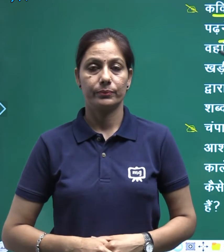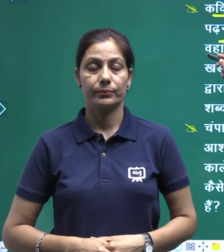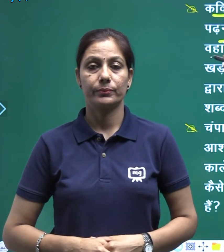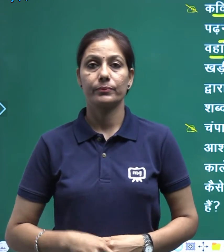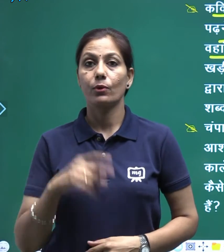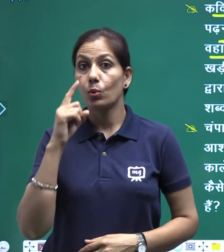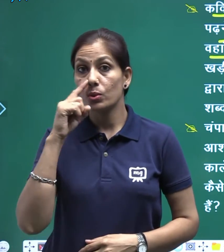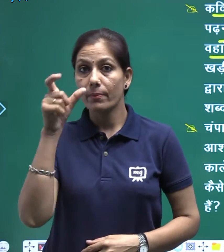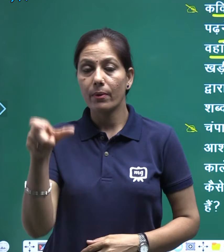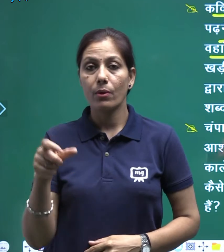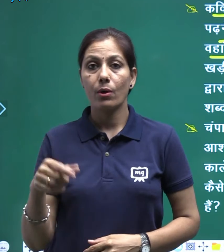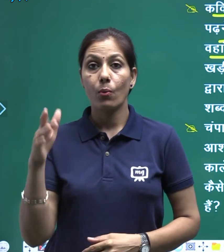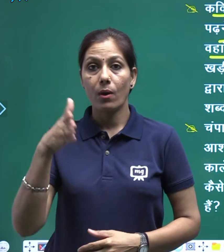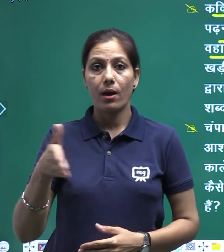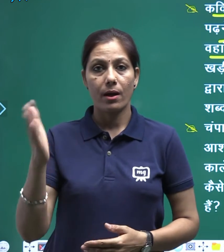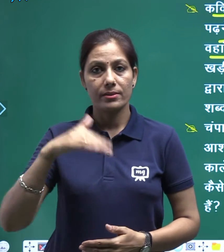चंपा वहां आ जाती है